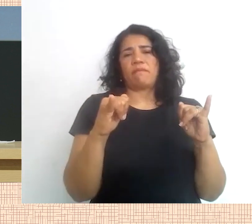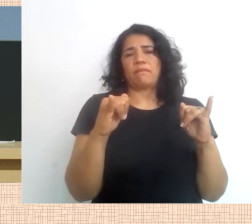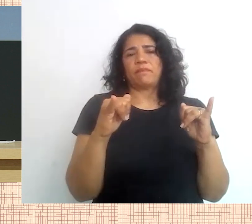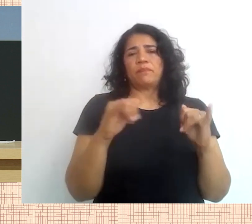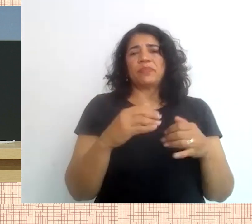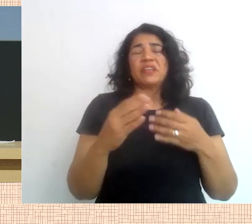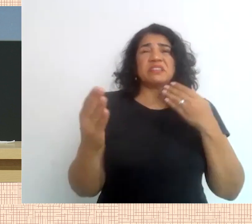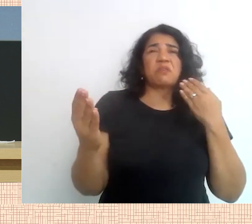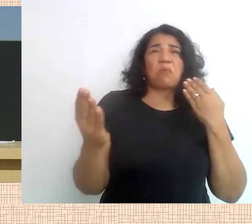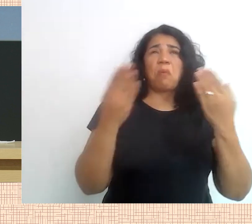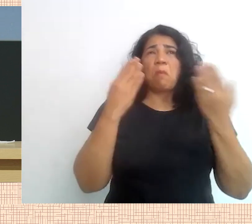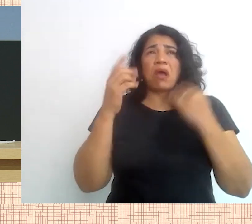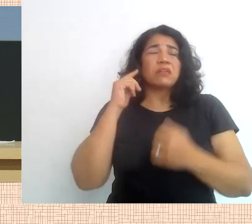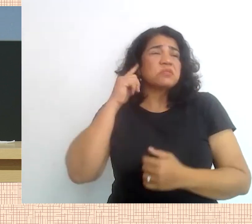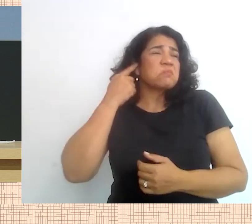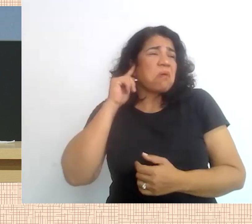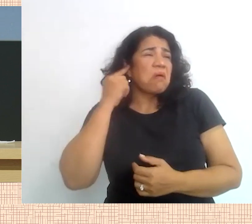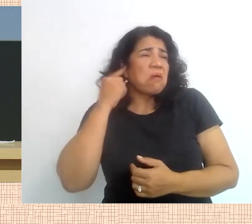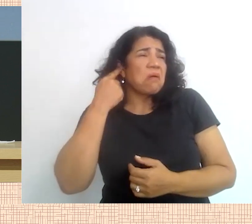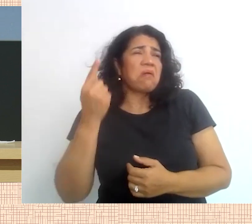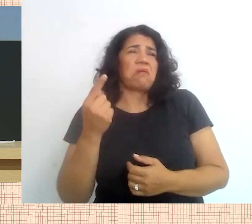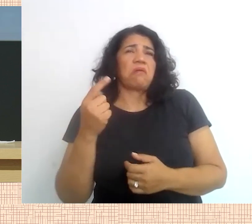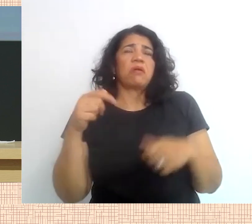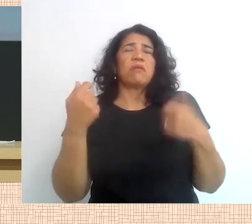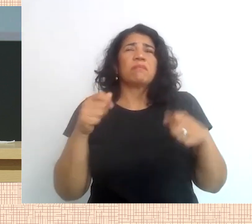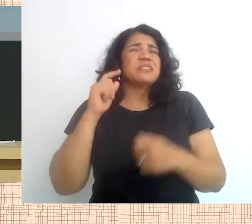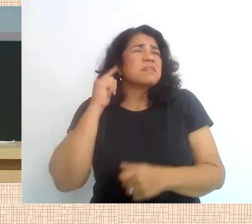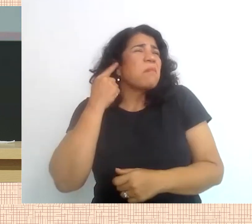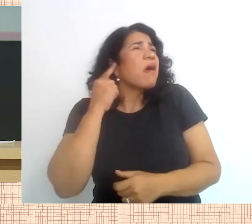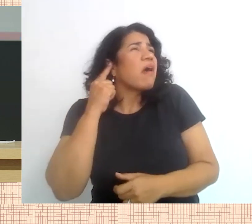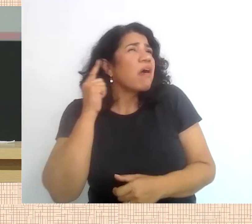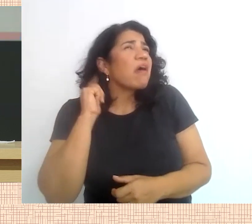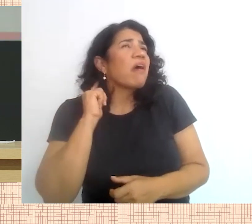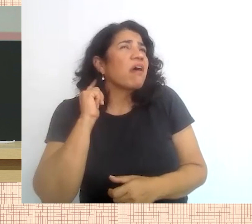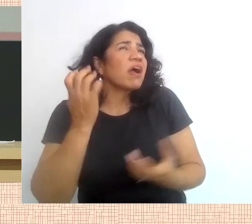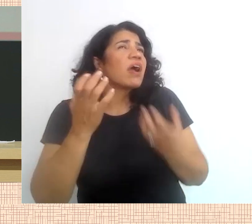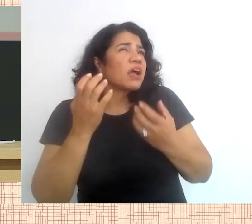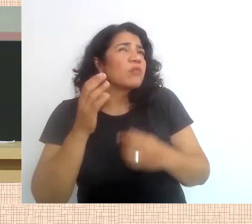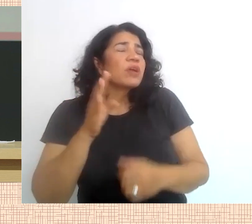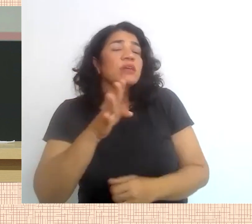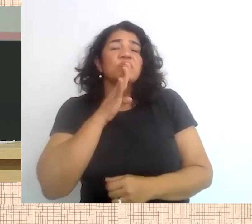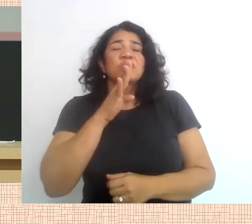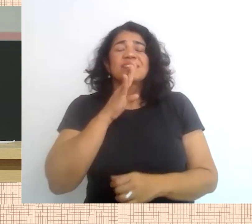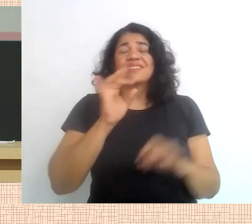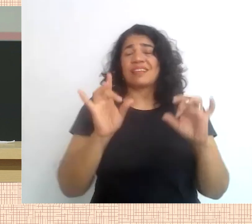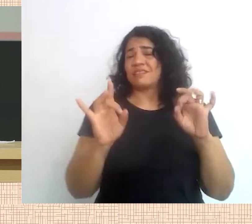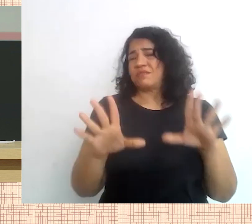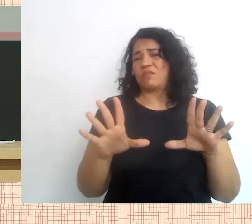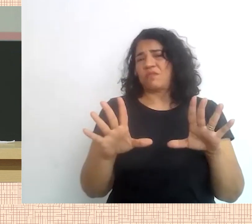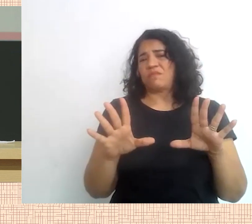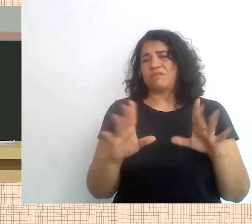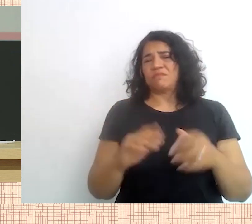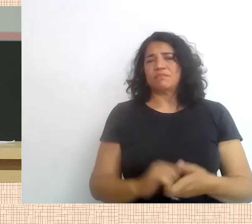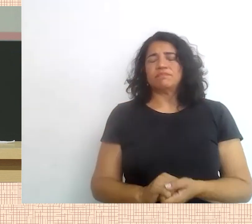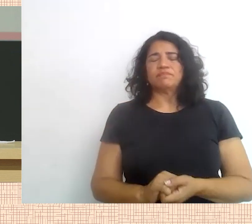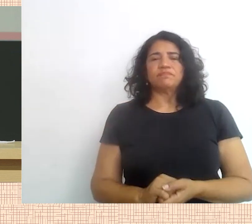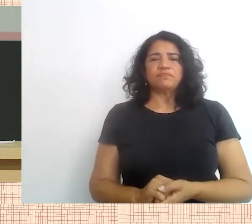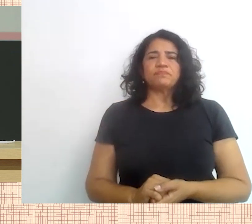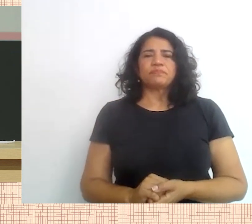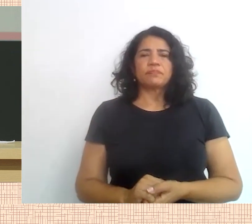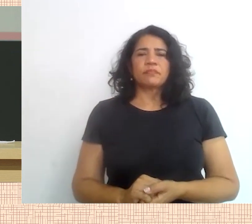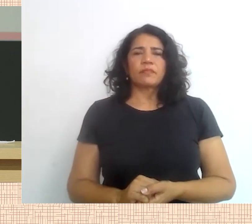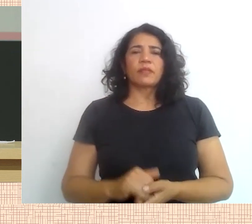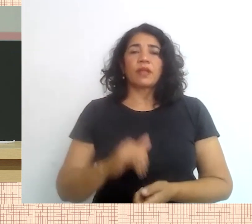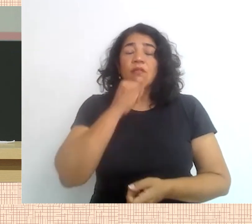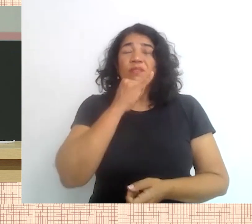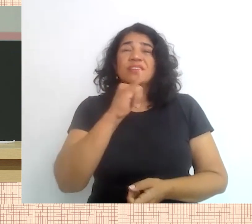né? Deus não vai, Jerusalém não vai cair nas mãos dos inimigos não, e caiu,